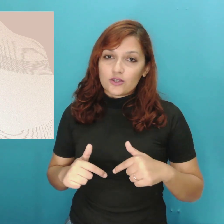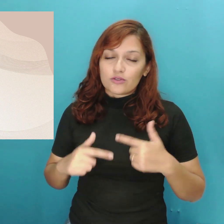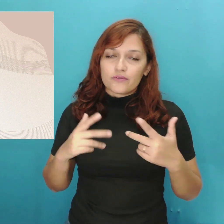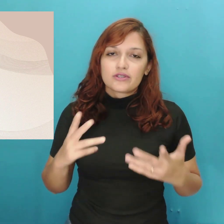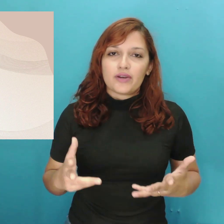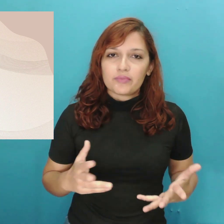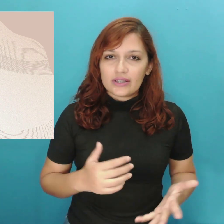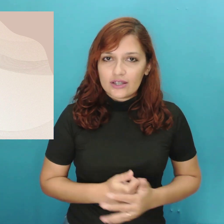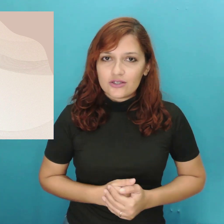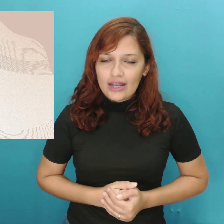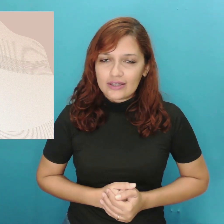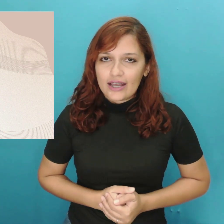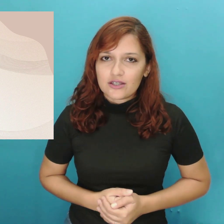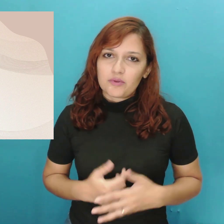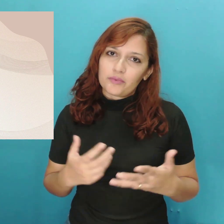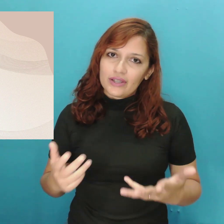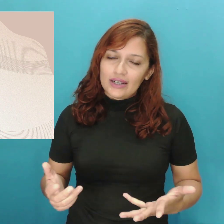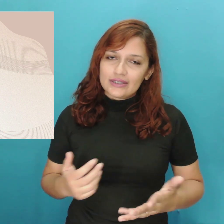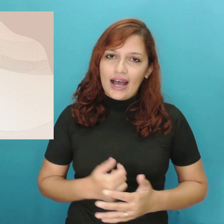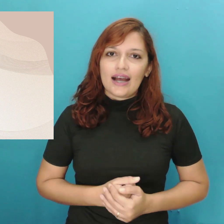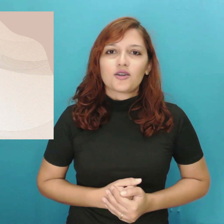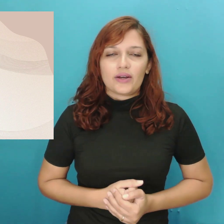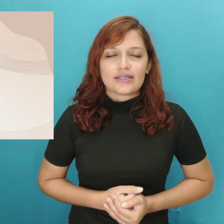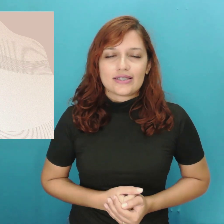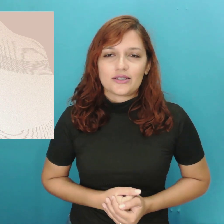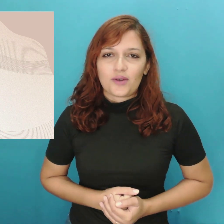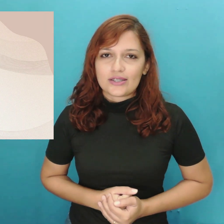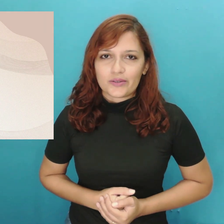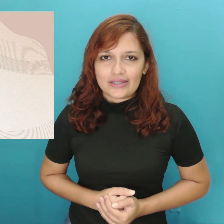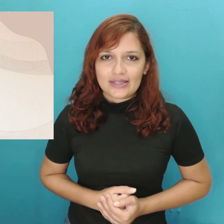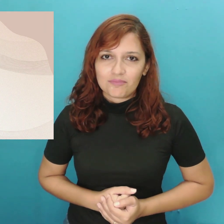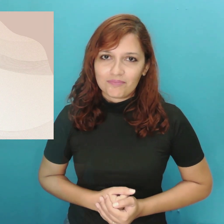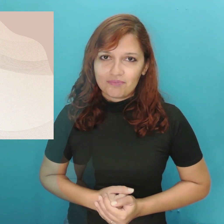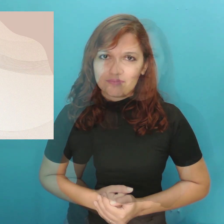curso você vai aprender estratégias para poder lidar com essas situações.